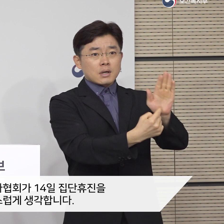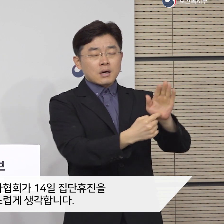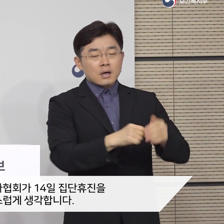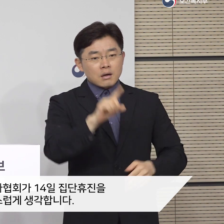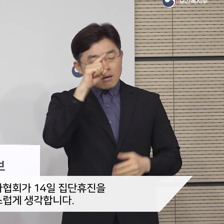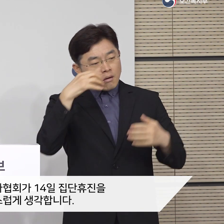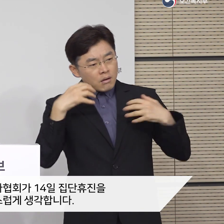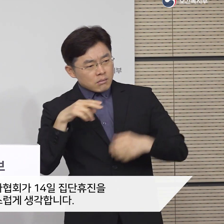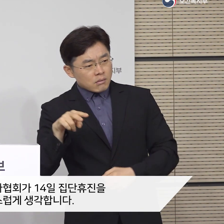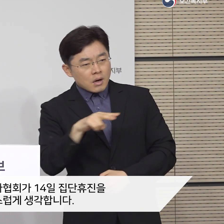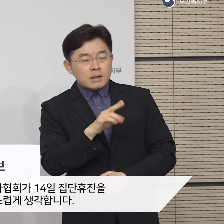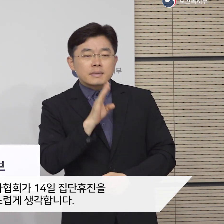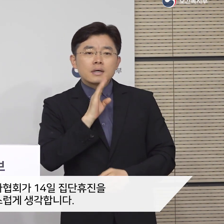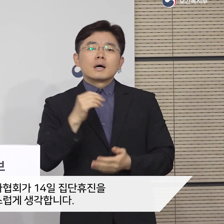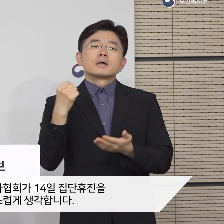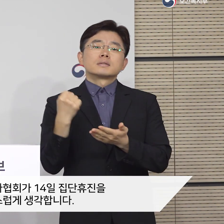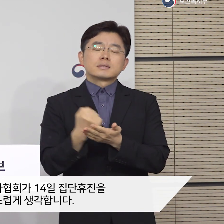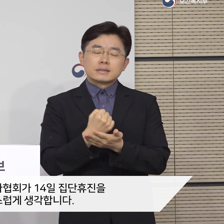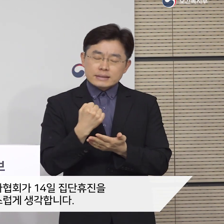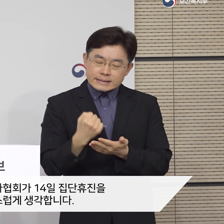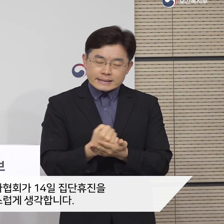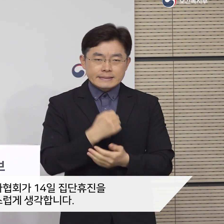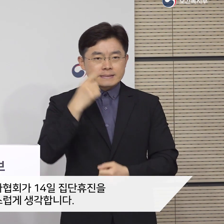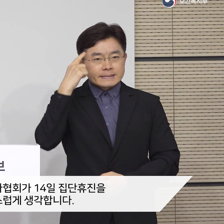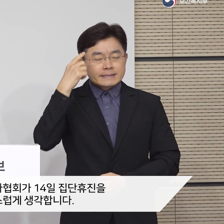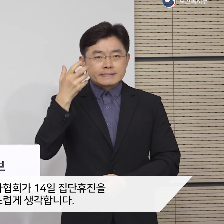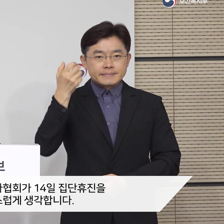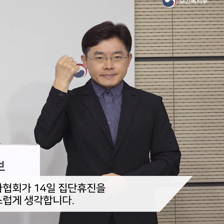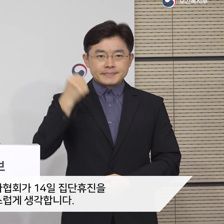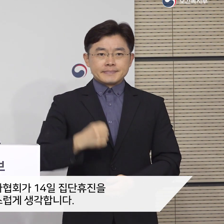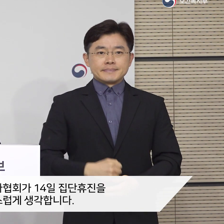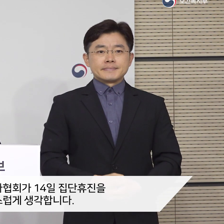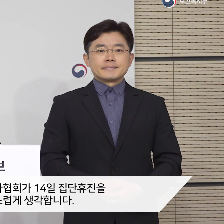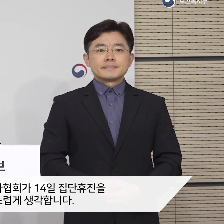정부는 안타깝고 유감스럽게 생각합니다.